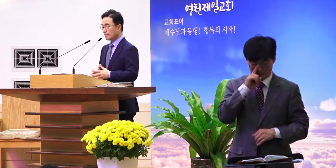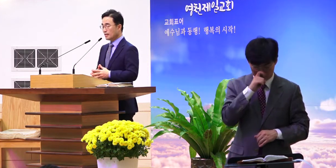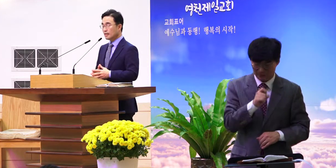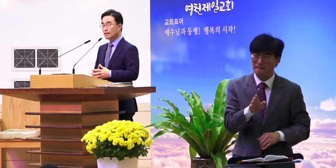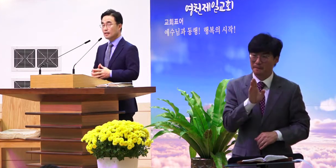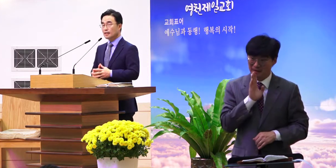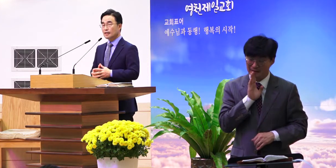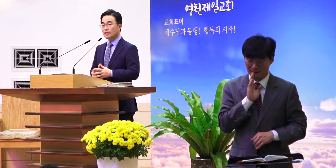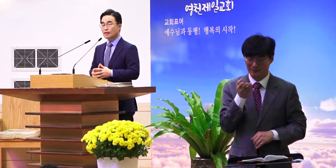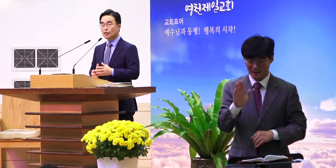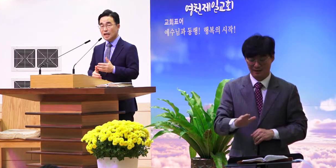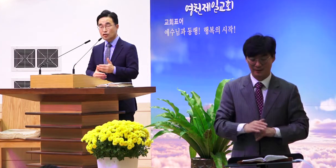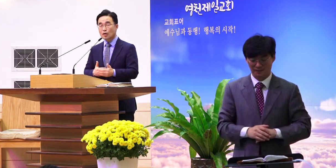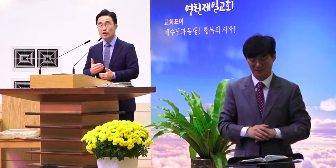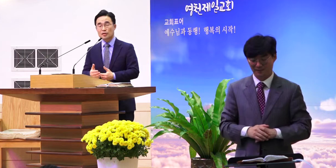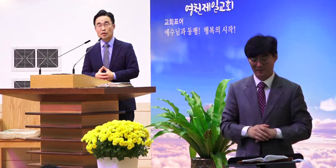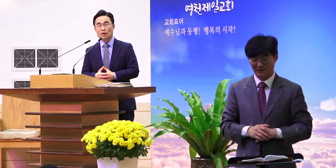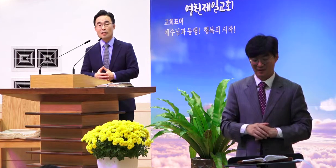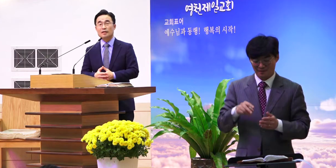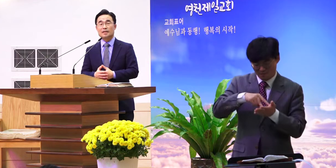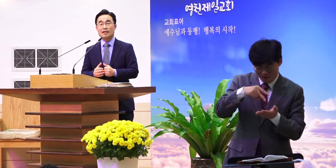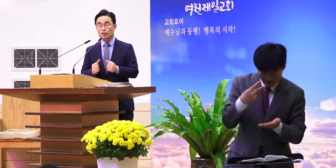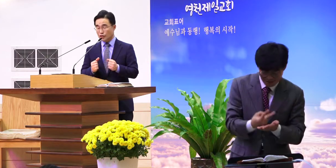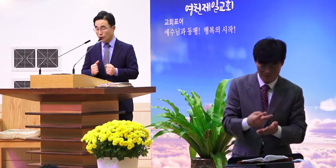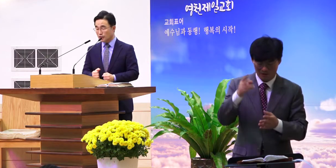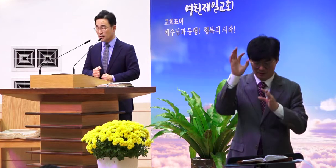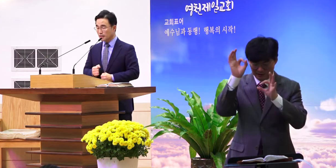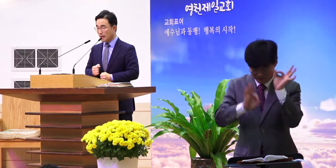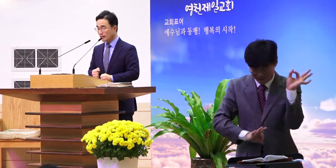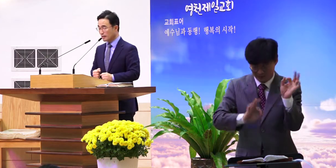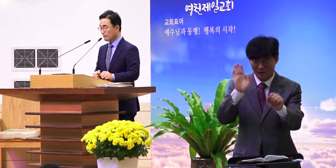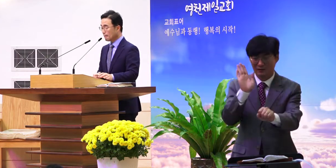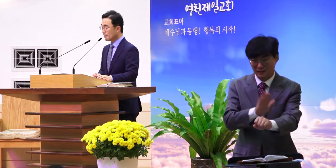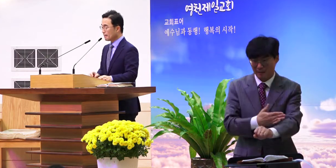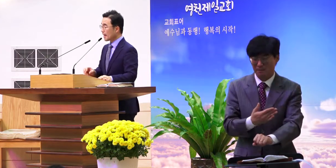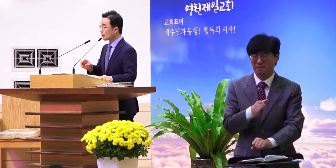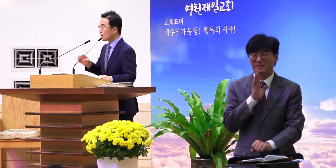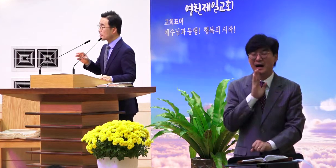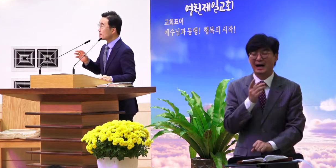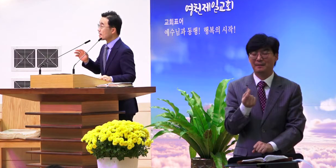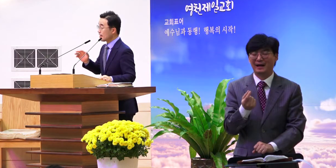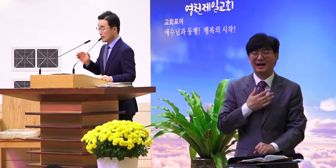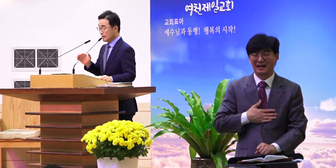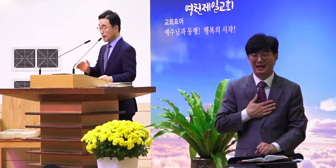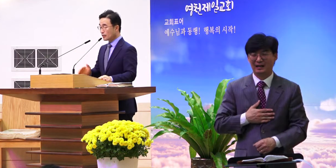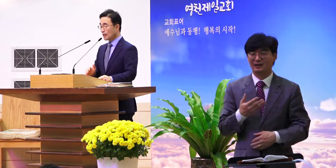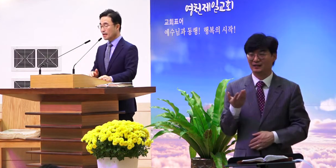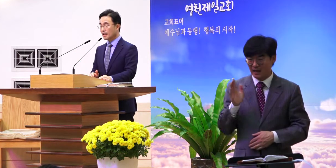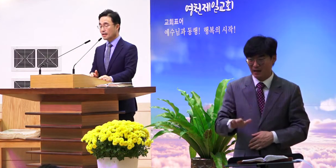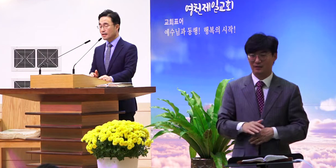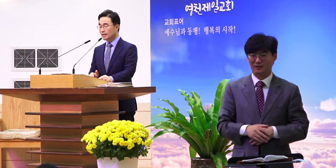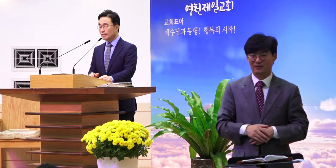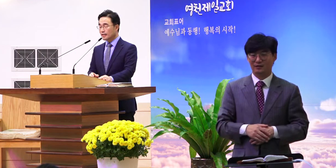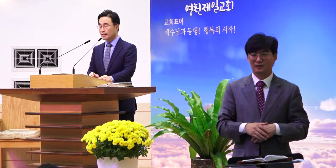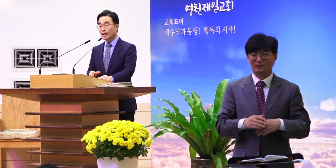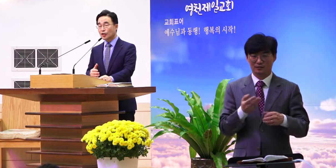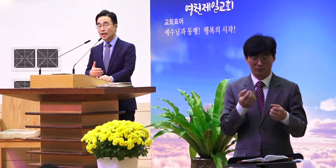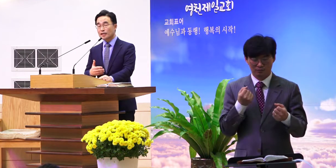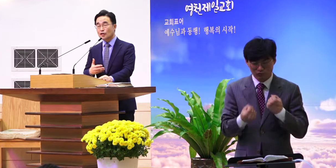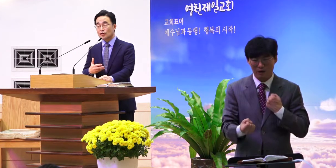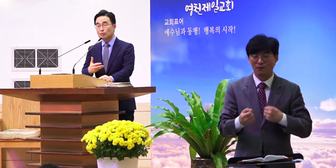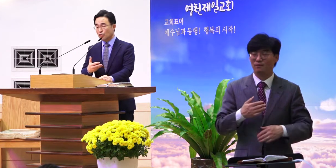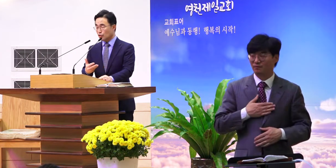허물투성이이지만, 그리고 자주 넘어지고 자주 쓰러지지만 내가 너희를 세상에 파송한다.